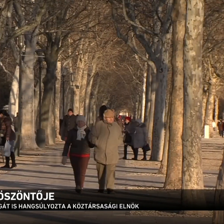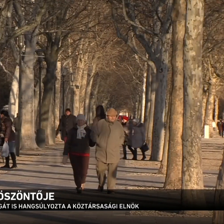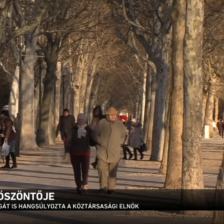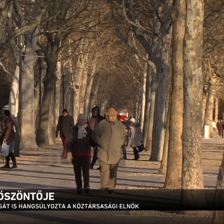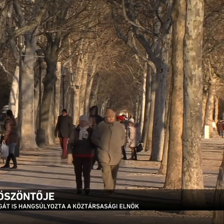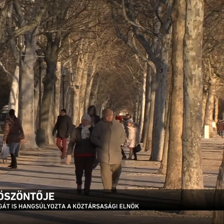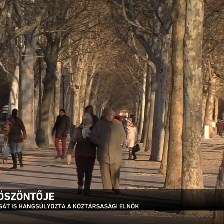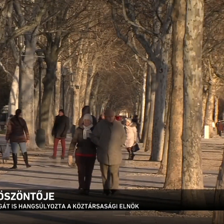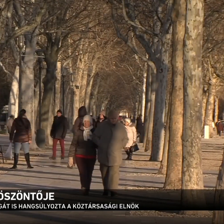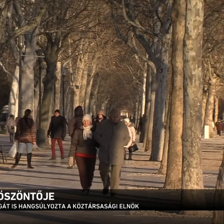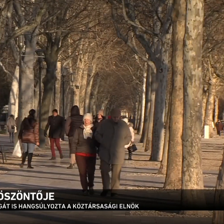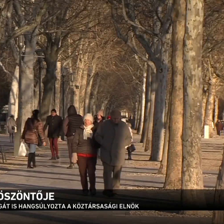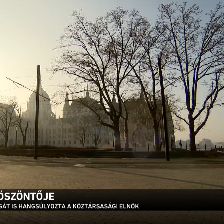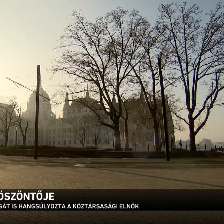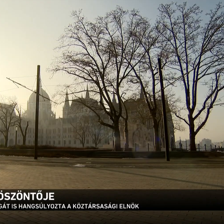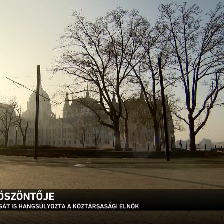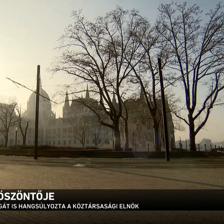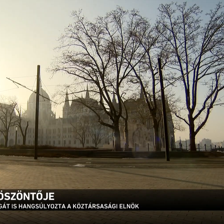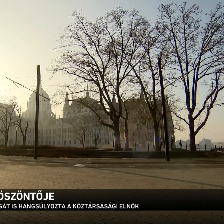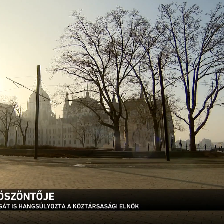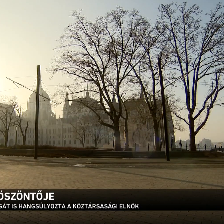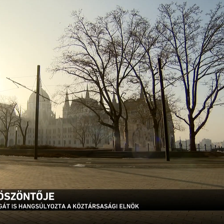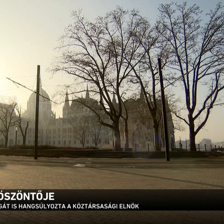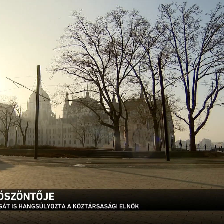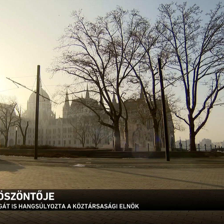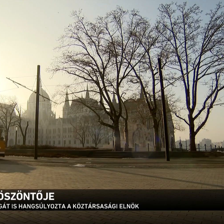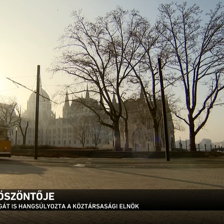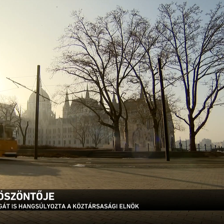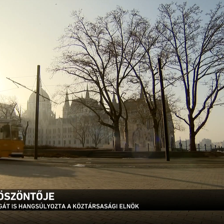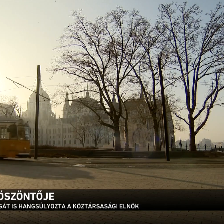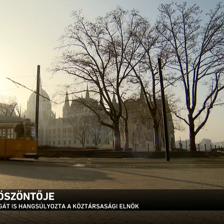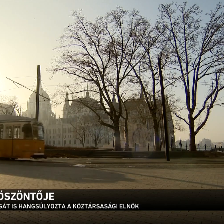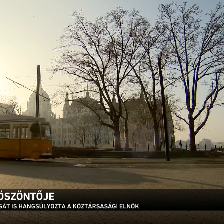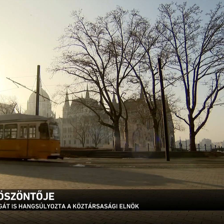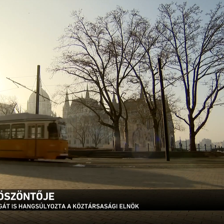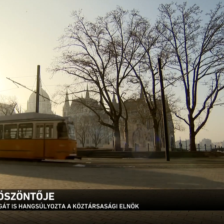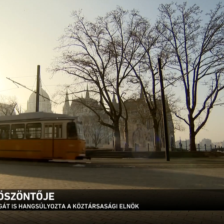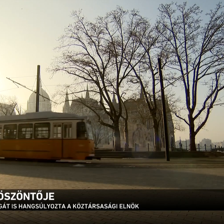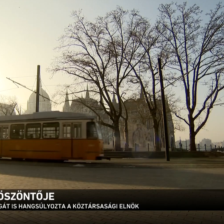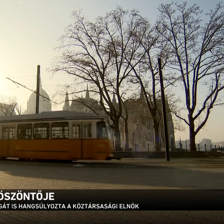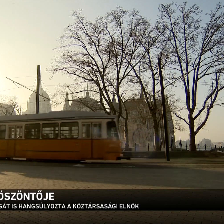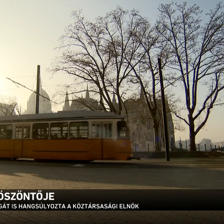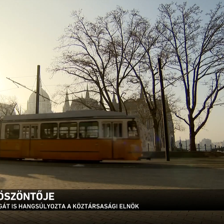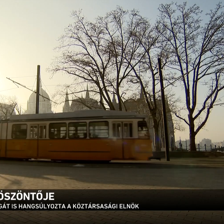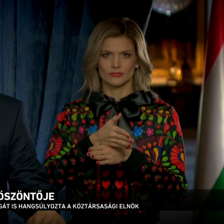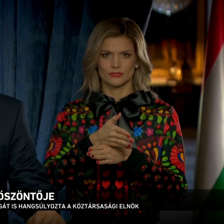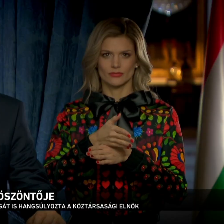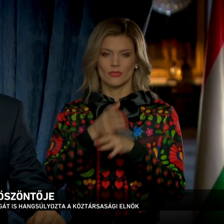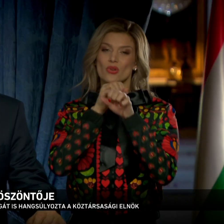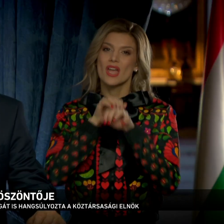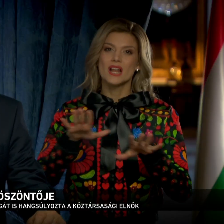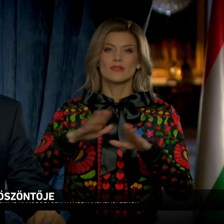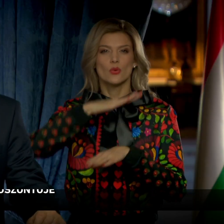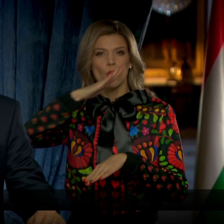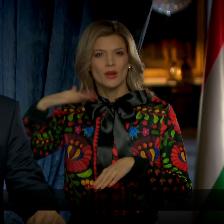vagyunk a világjárvánnyal, annak is immár a második esztendejével. Fogalmazott Áder János újévi köszöntőjében. A